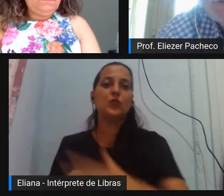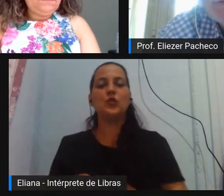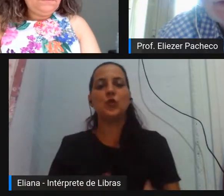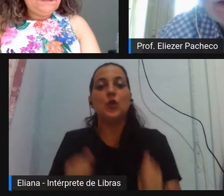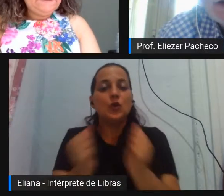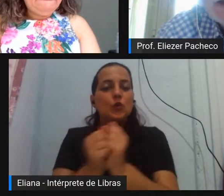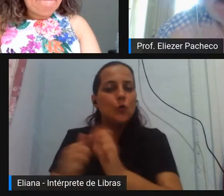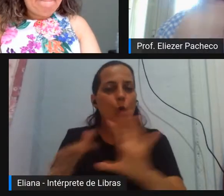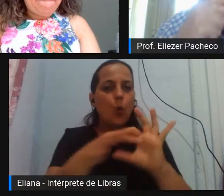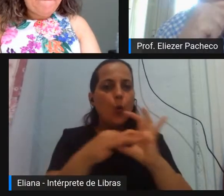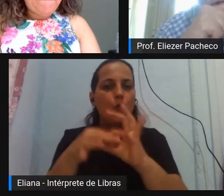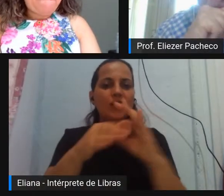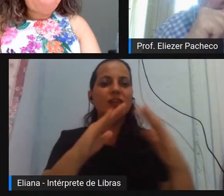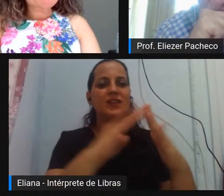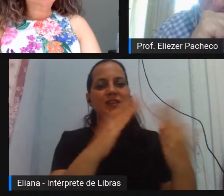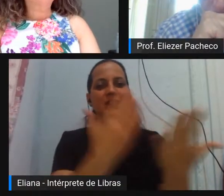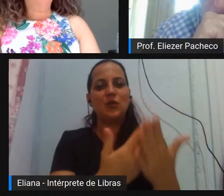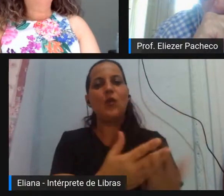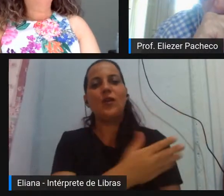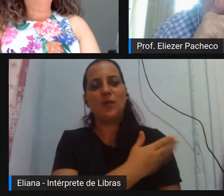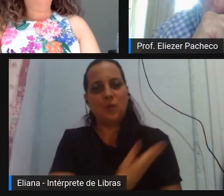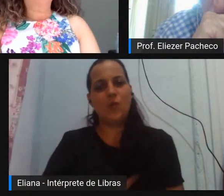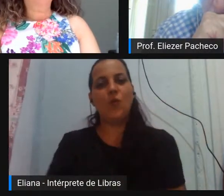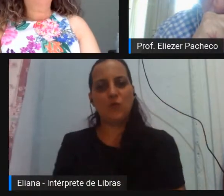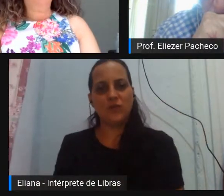públicas. Porque,